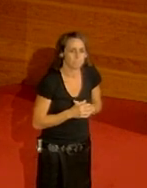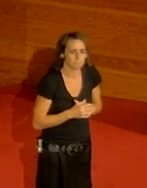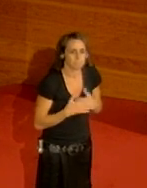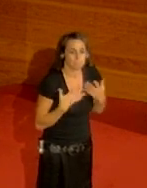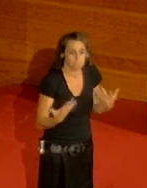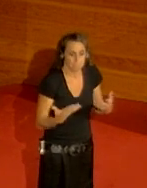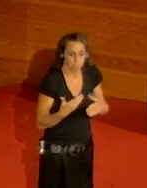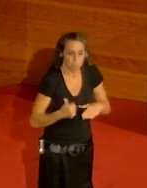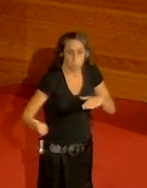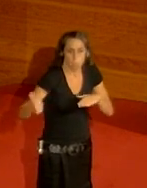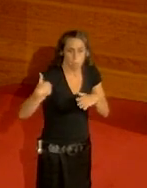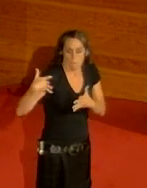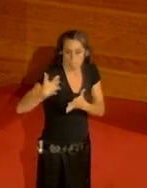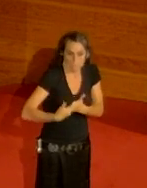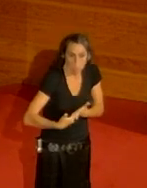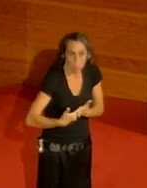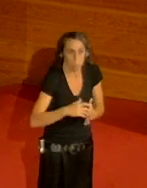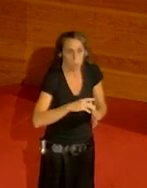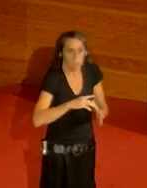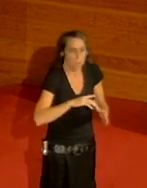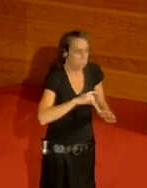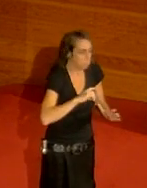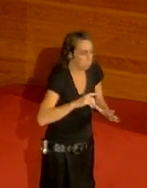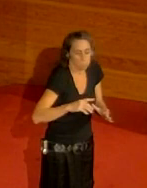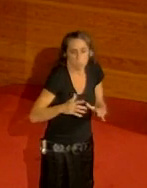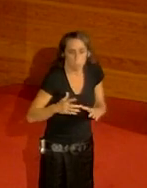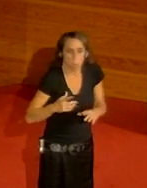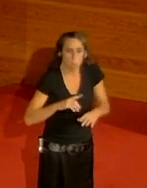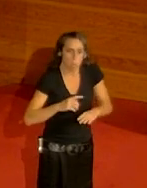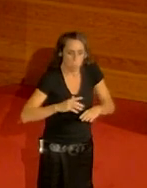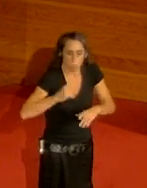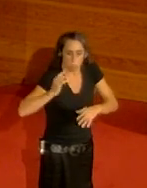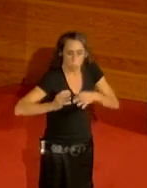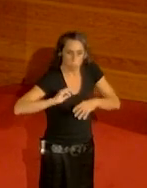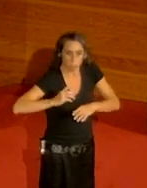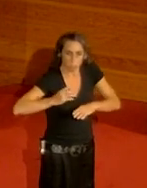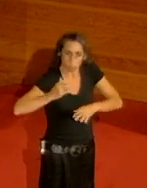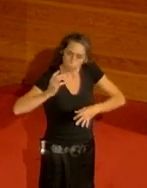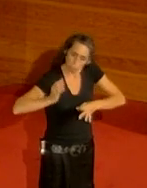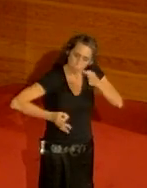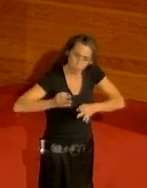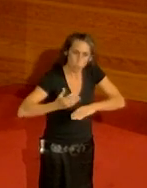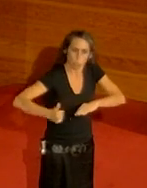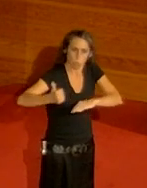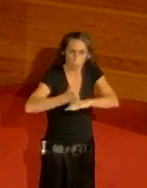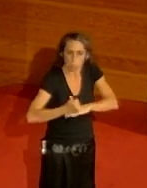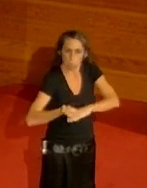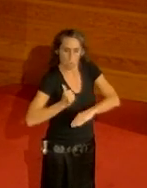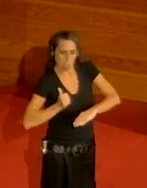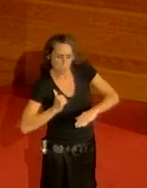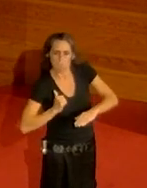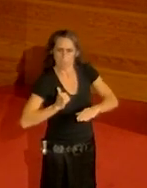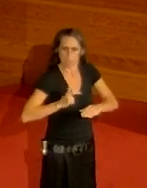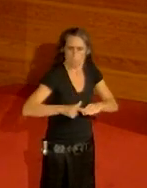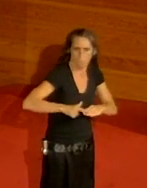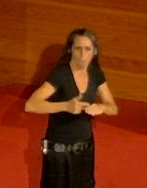frenar decisiones gubernamentales lo hizo en enero Al poco de que de que se informara este gobierno porque netan Yahoo nombró